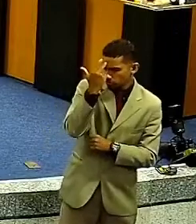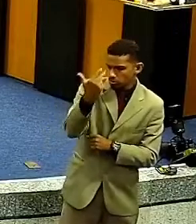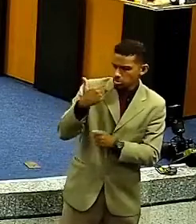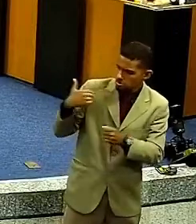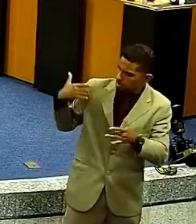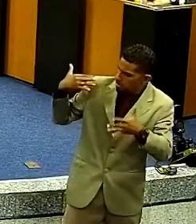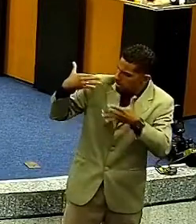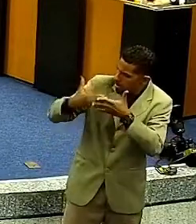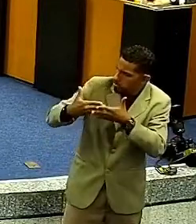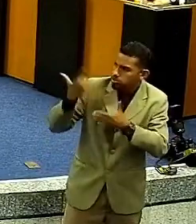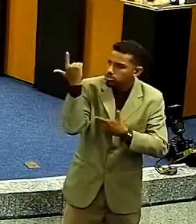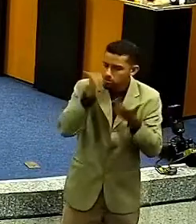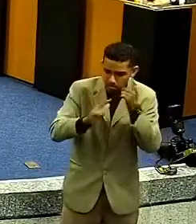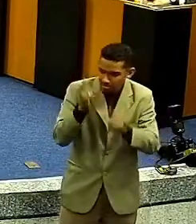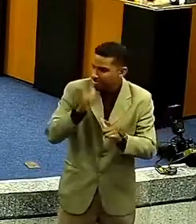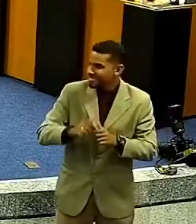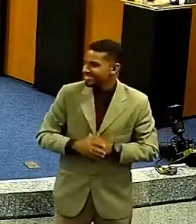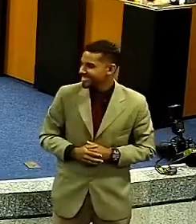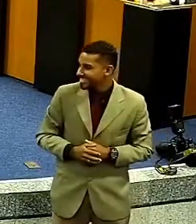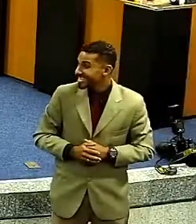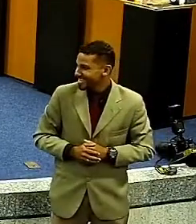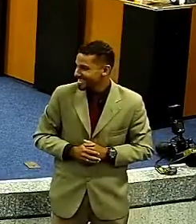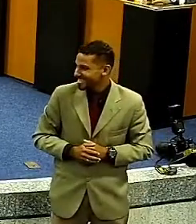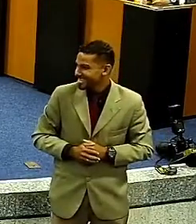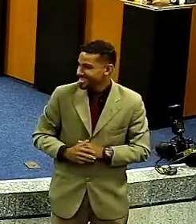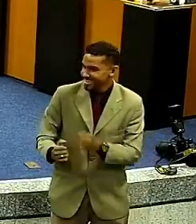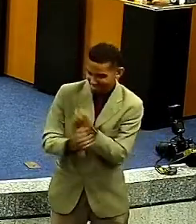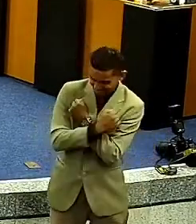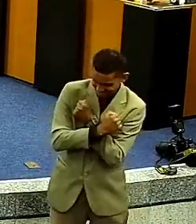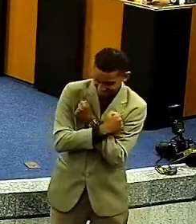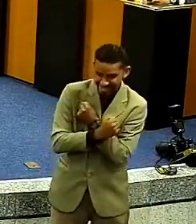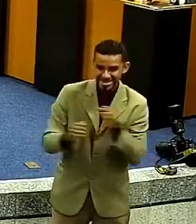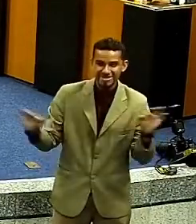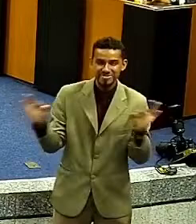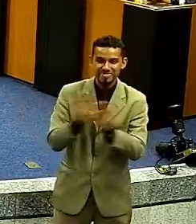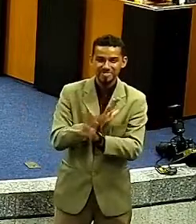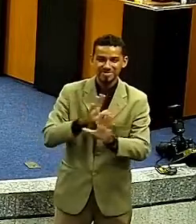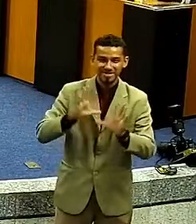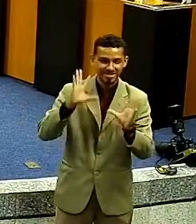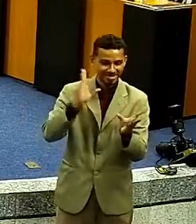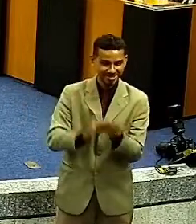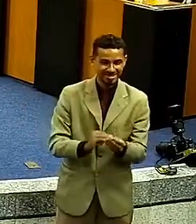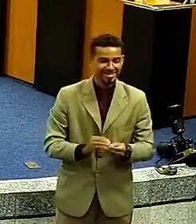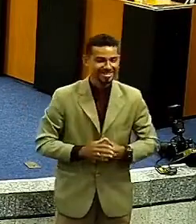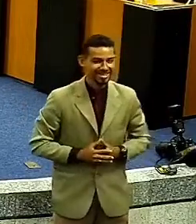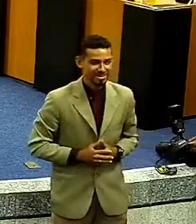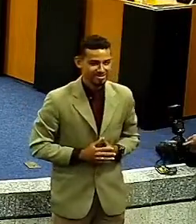se resolverá um grande abraço encerrada a minha